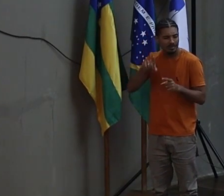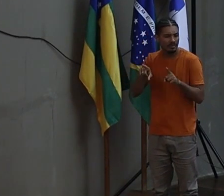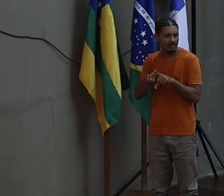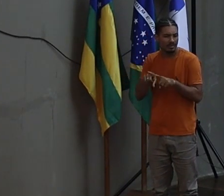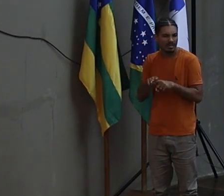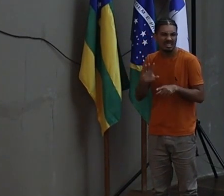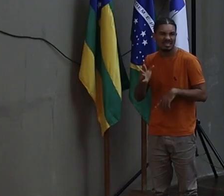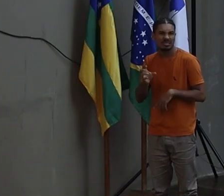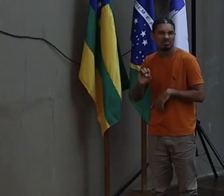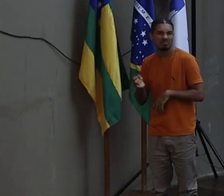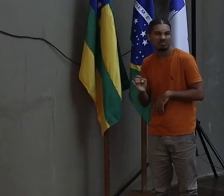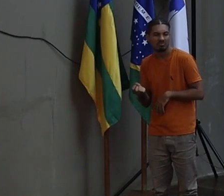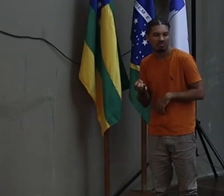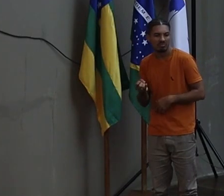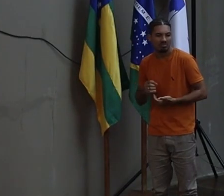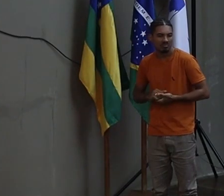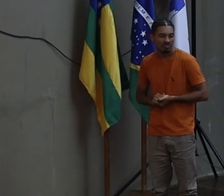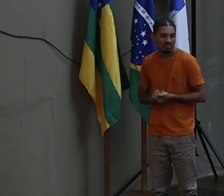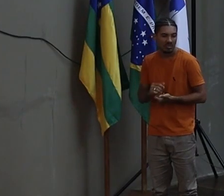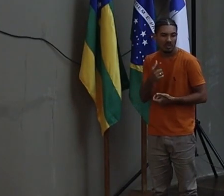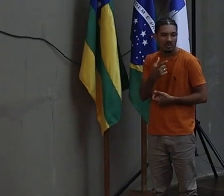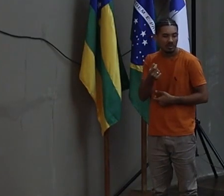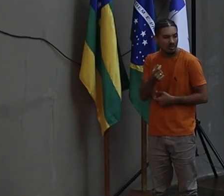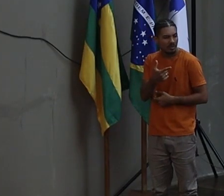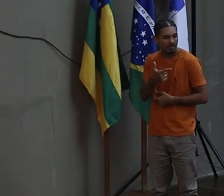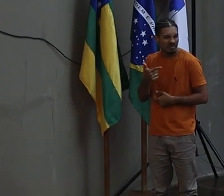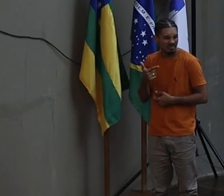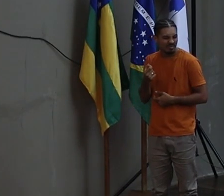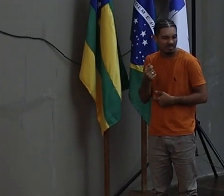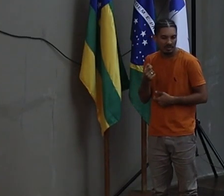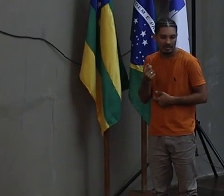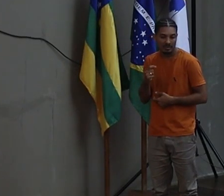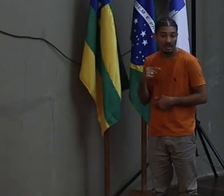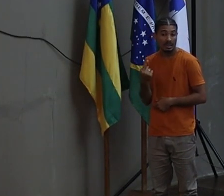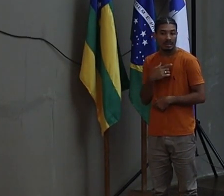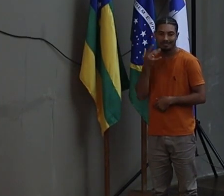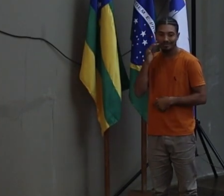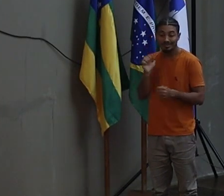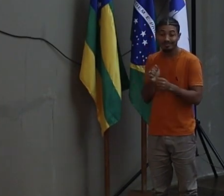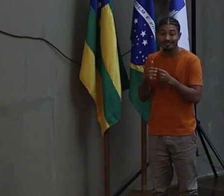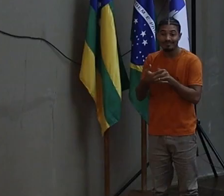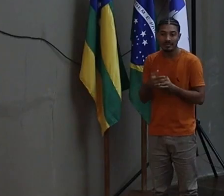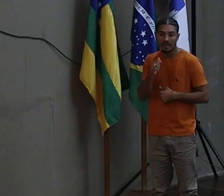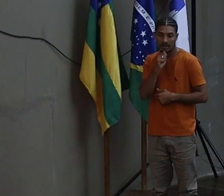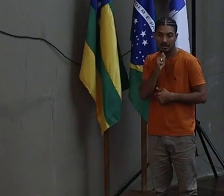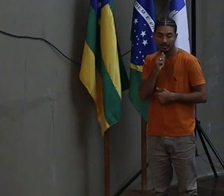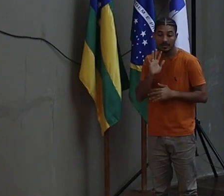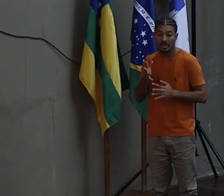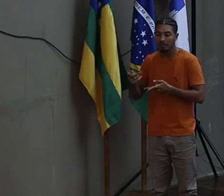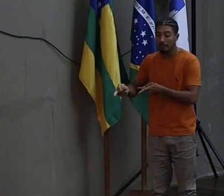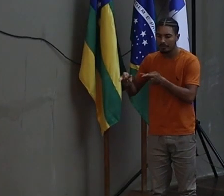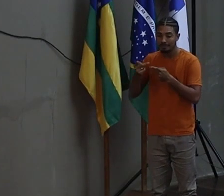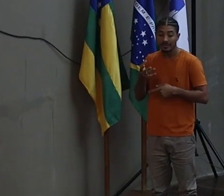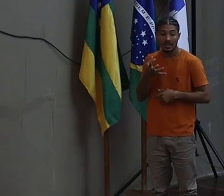em janeiro de 2020, nós não sabíamos ainda da pandemia, já convidamos, né, e já